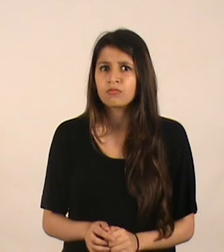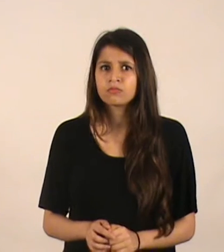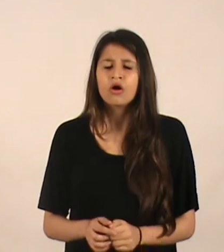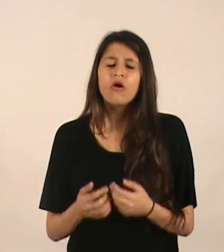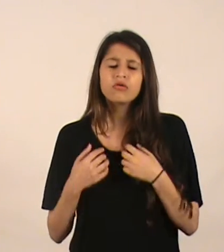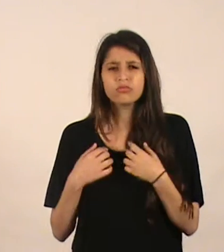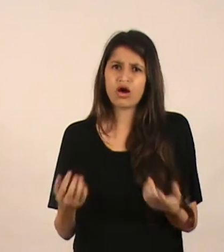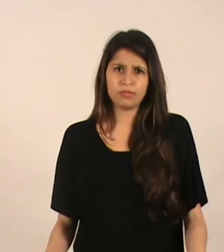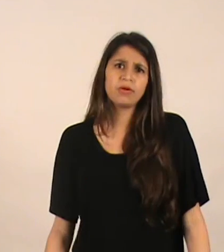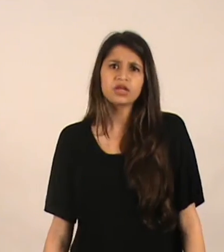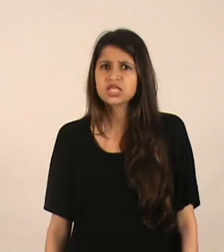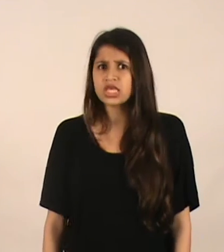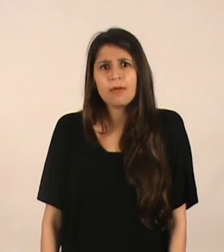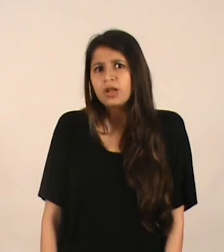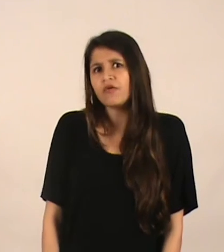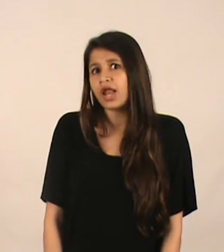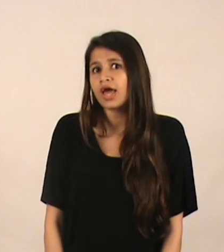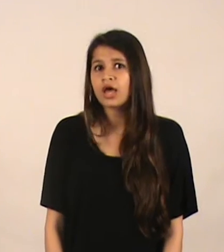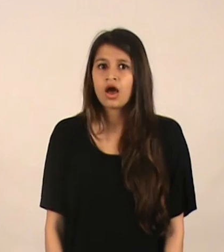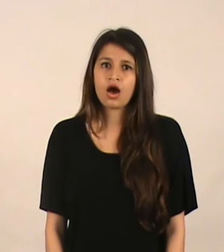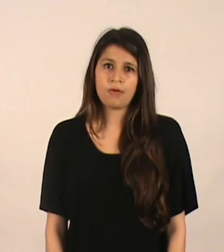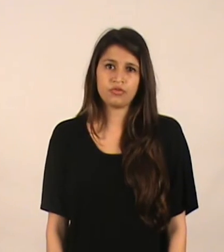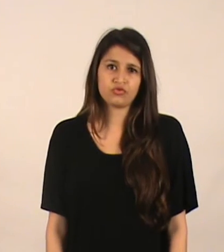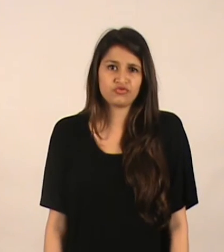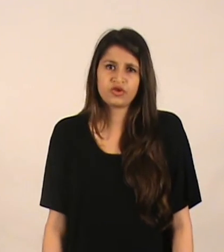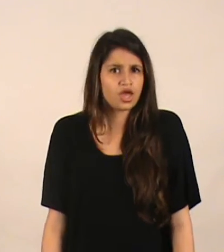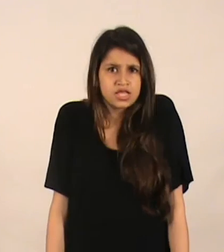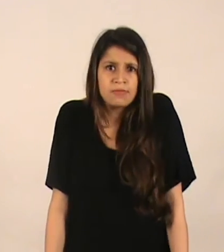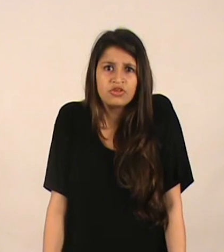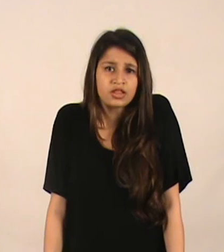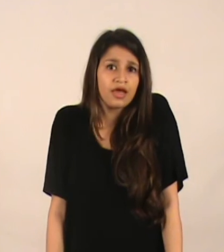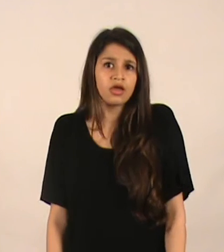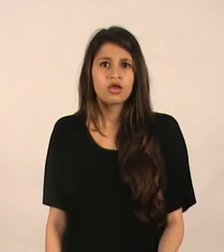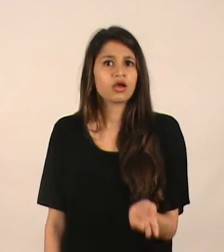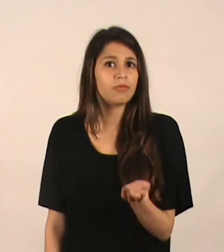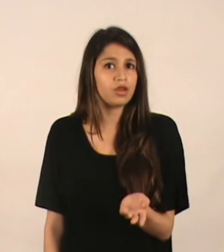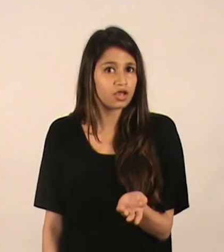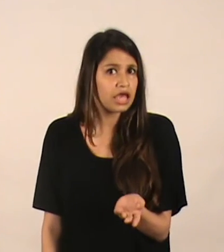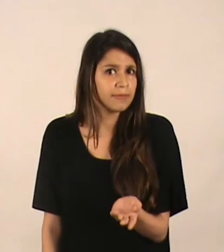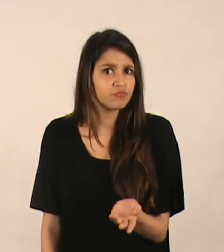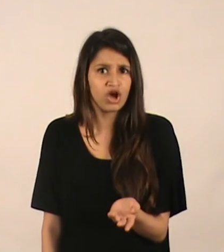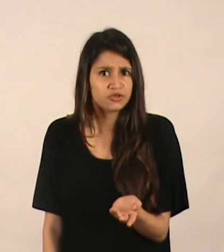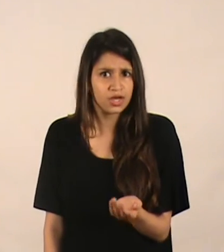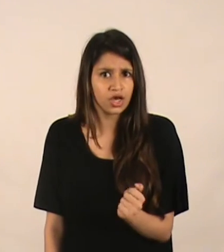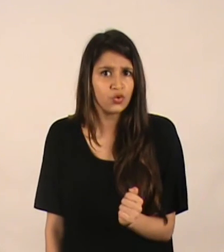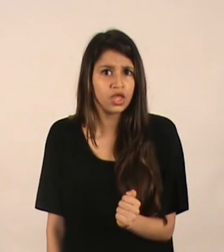और हमें बट्रिंग से क्या मिलने वाला है हमें तो जो चोई ऐसी मिल जाता है कभी मना किया है जाज मना करोगी